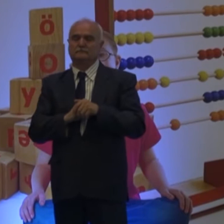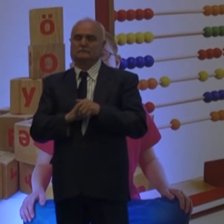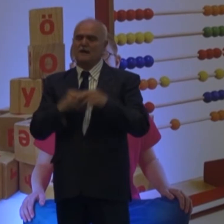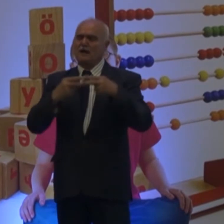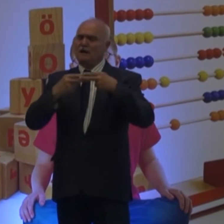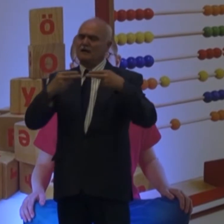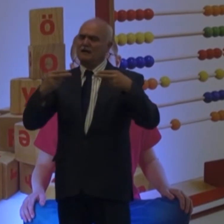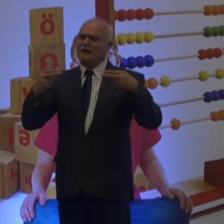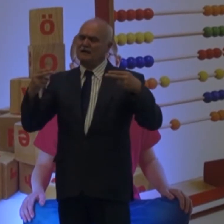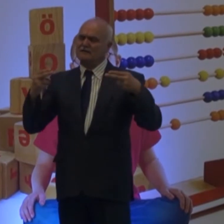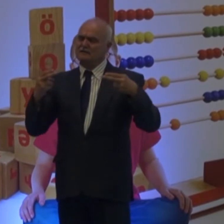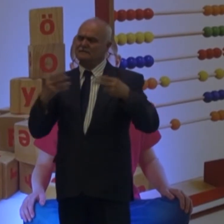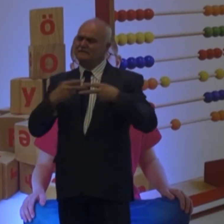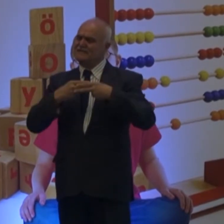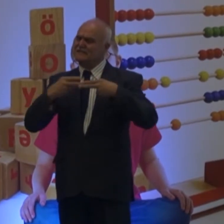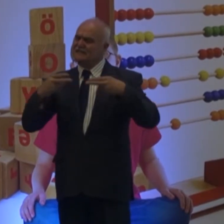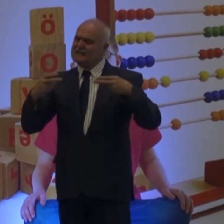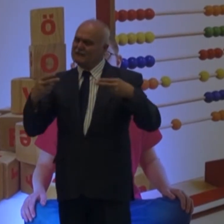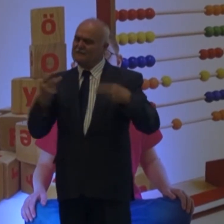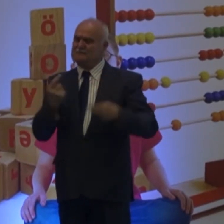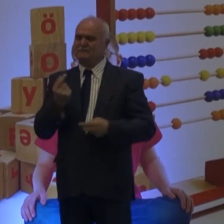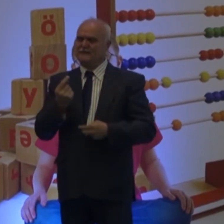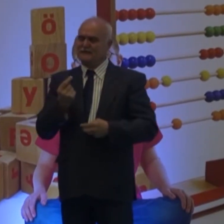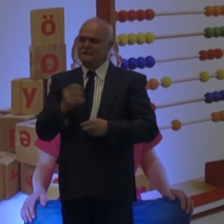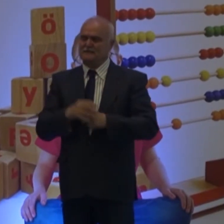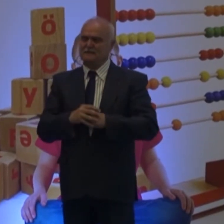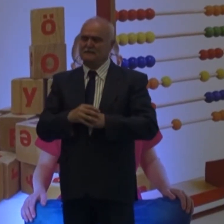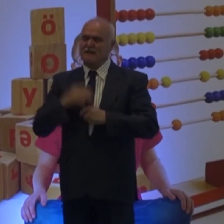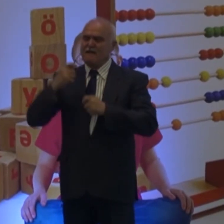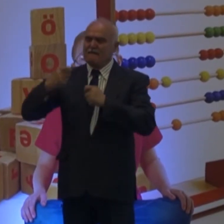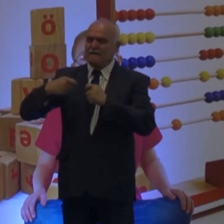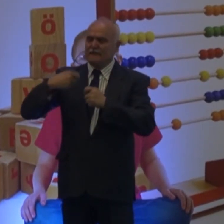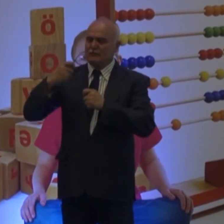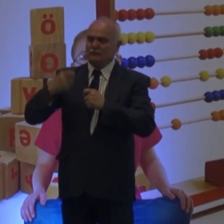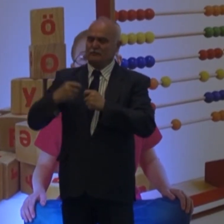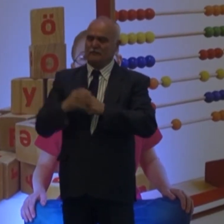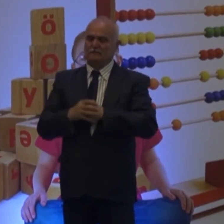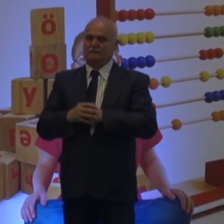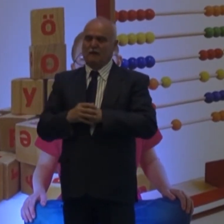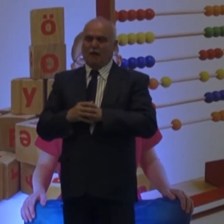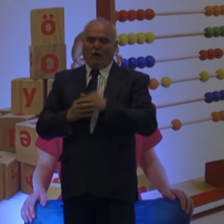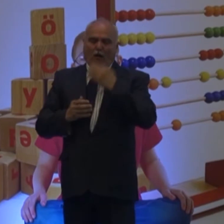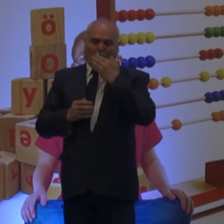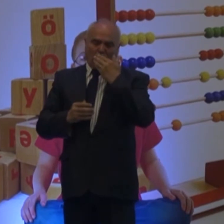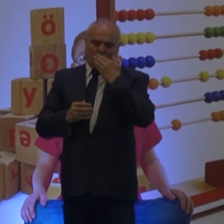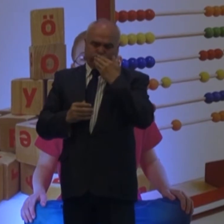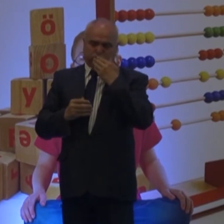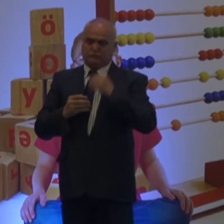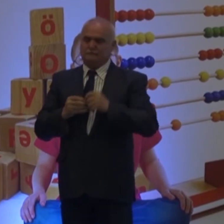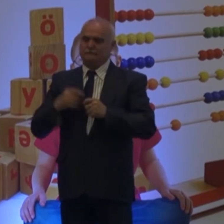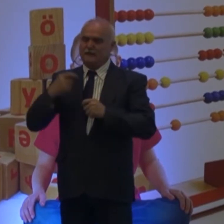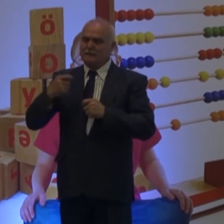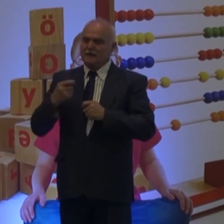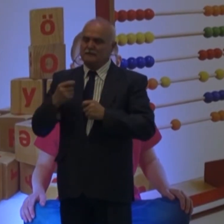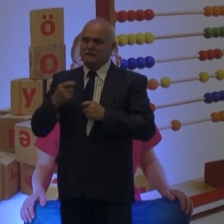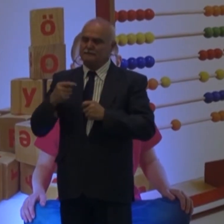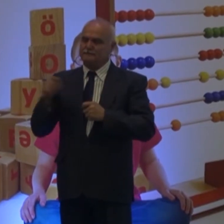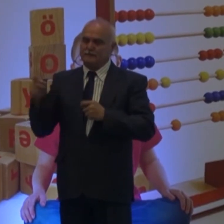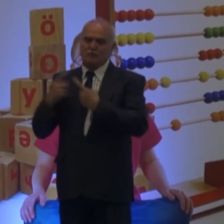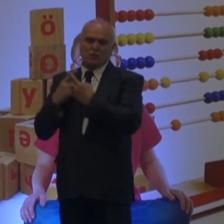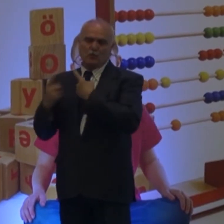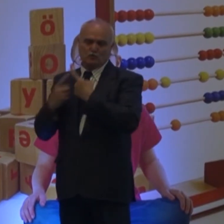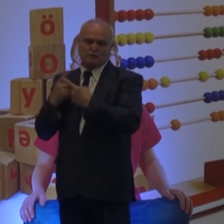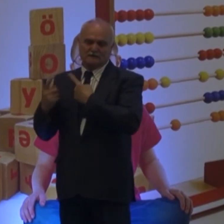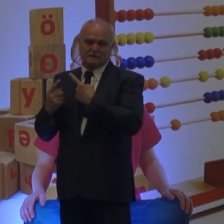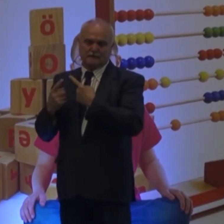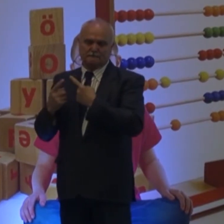hikayesini, serüvenini birazcık videolarda, biraz da Mirat Bey'in